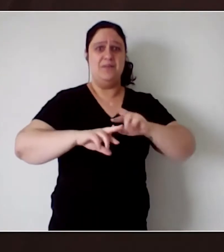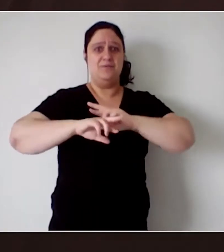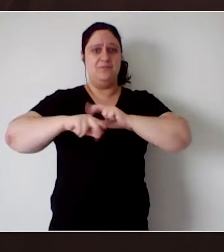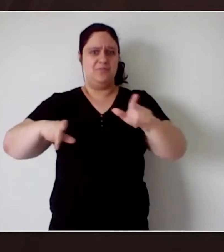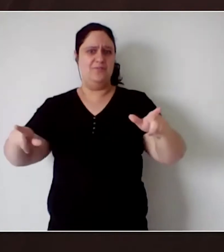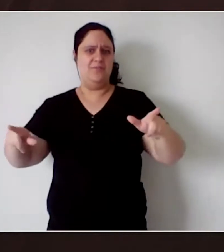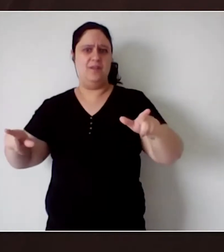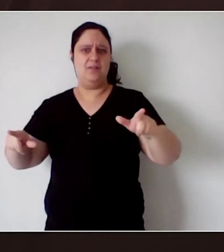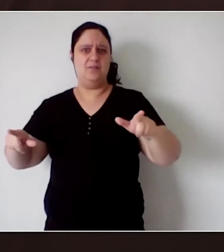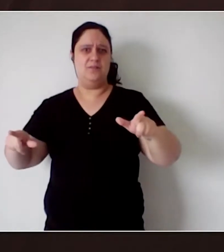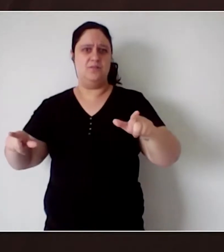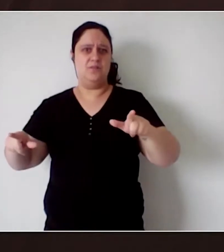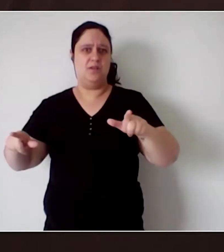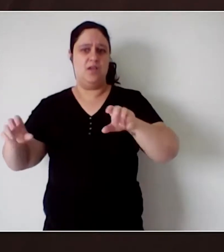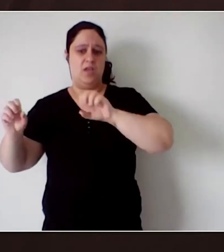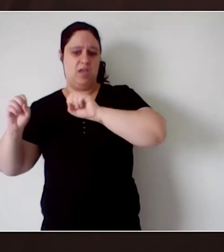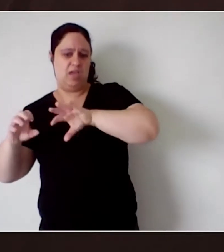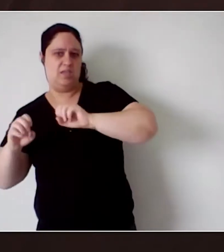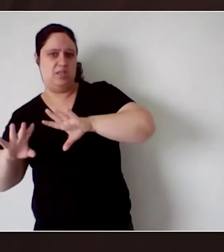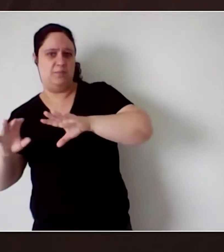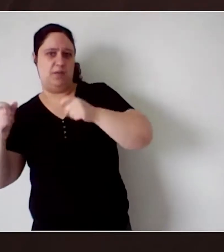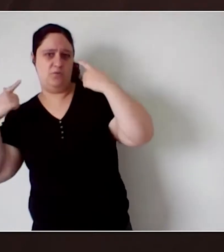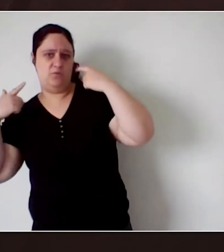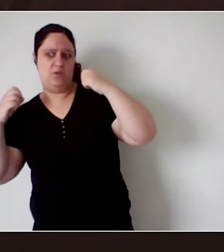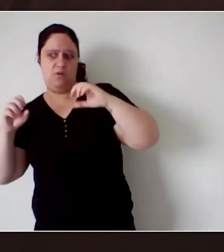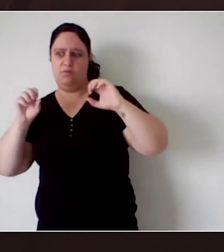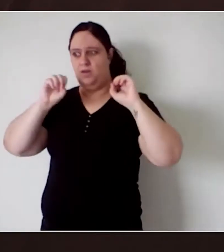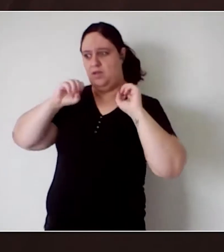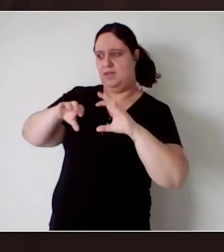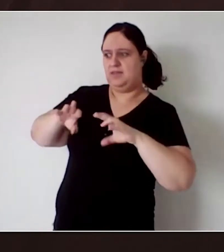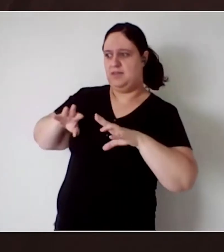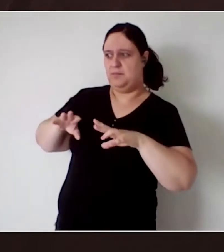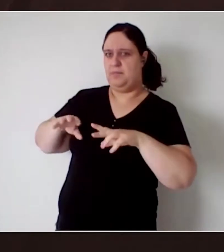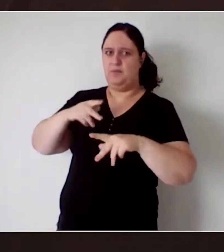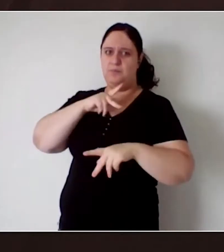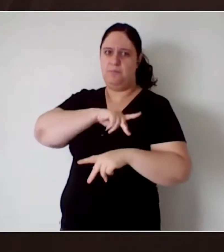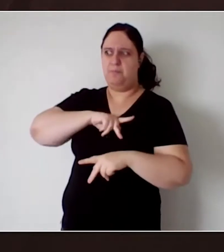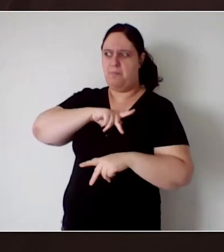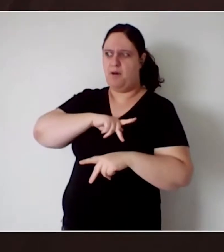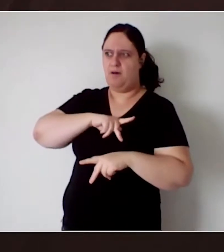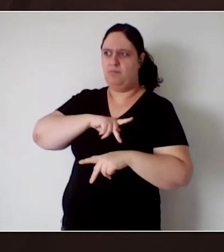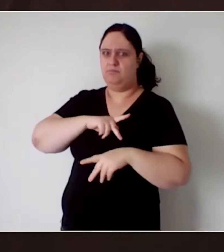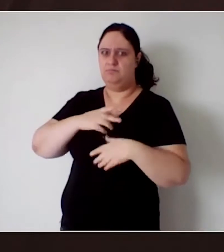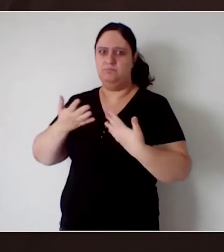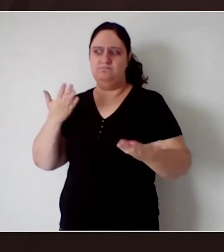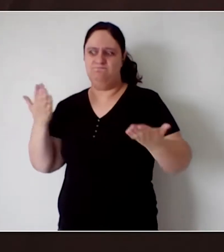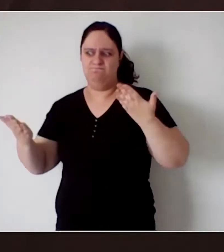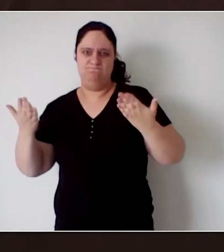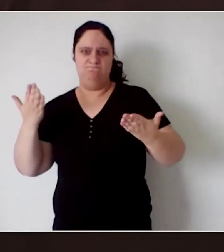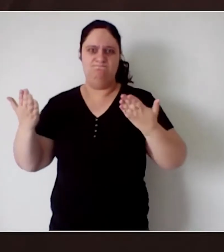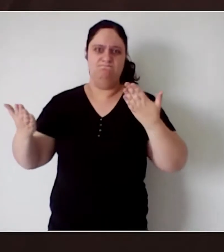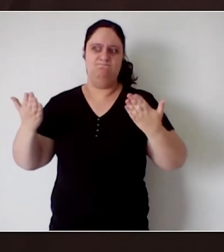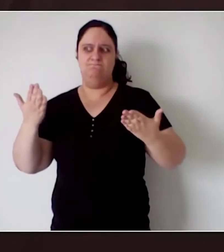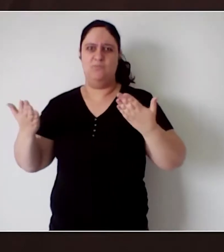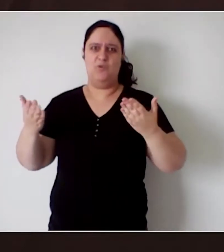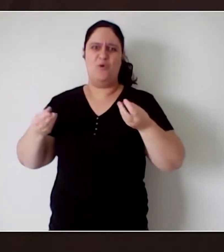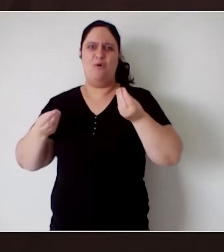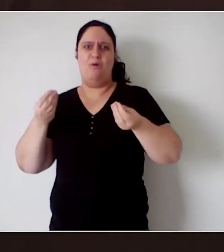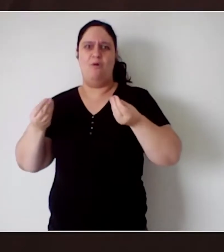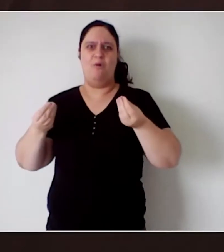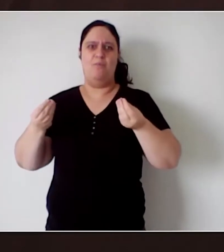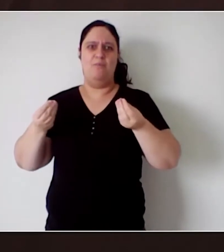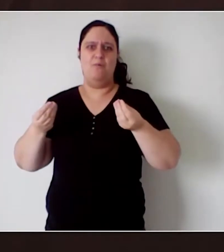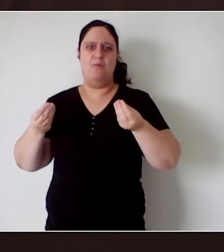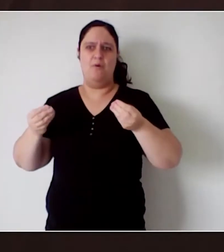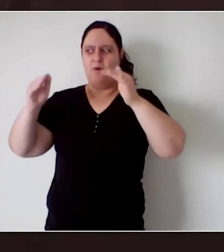tem uma segunda alternativa. E com essa porta aberta, você sabe que quando você abre uma porteira para um boi